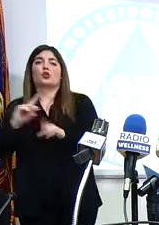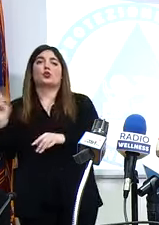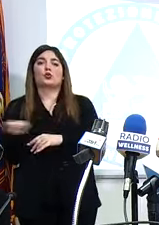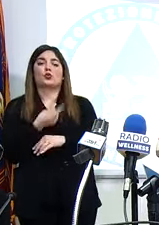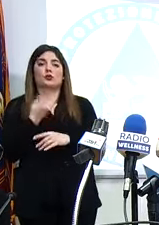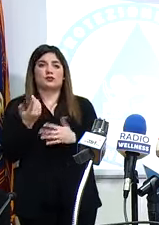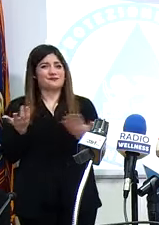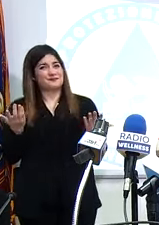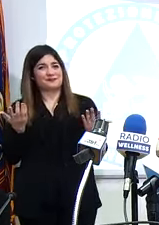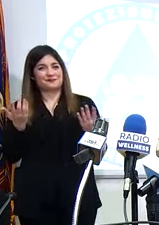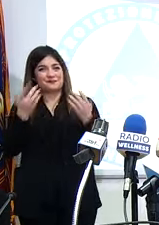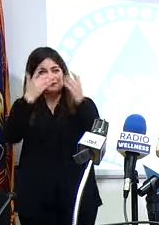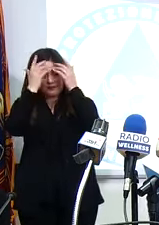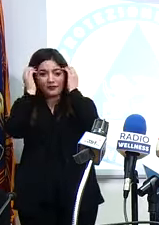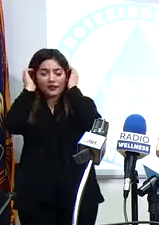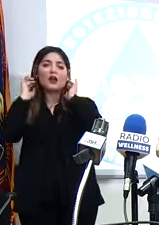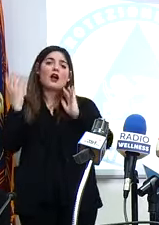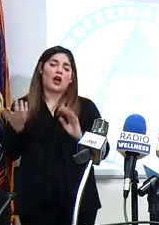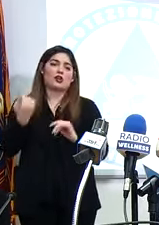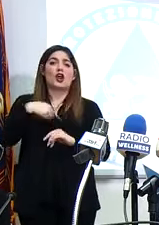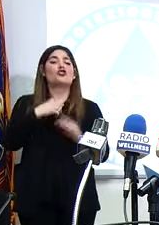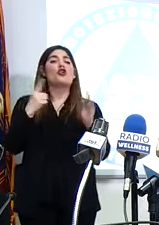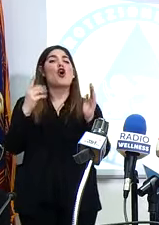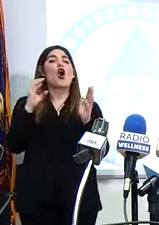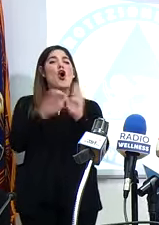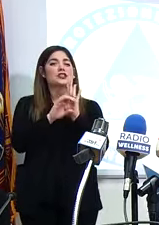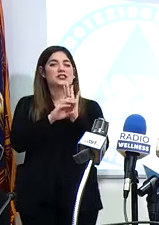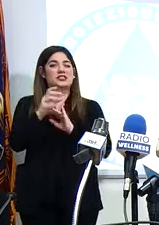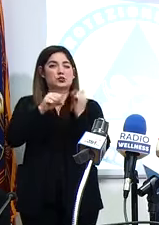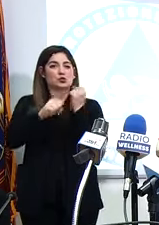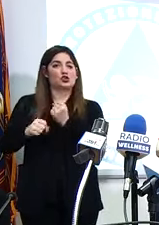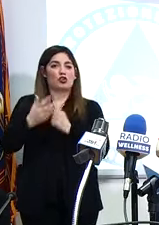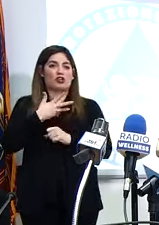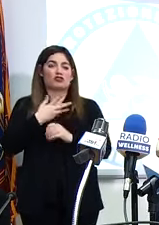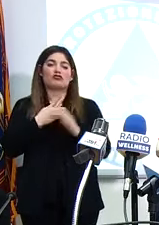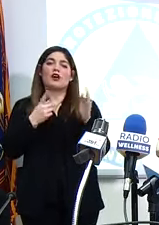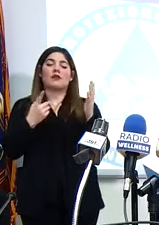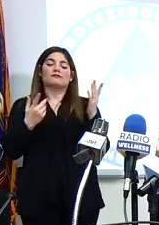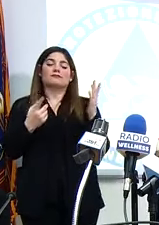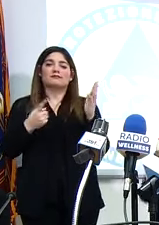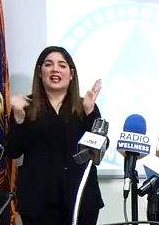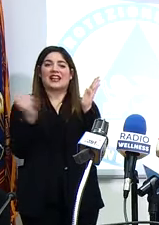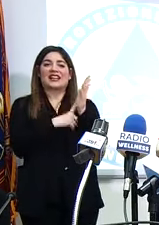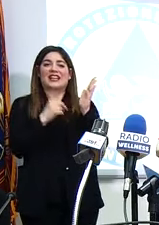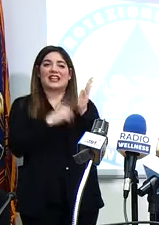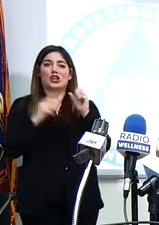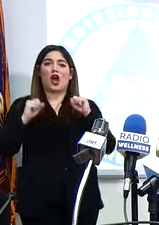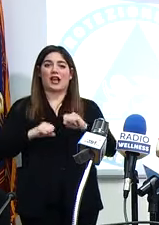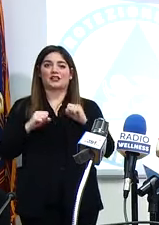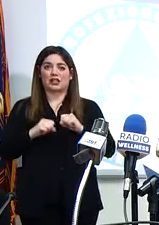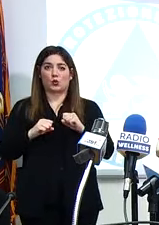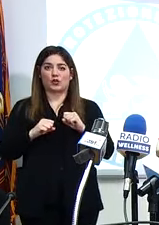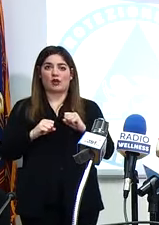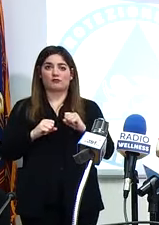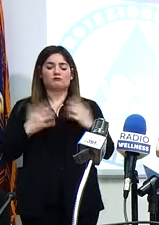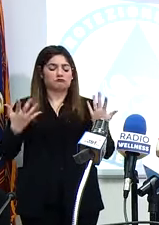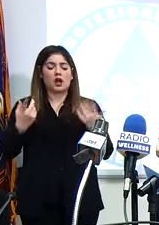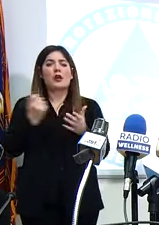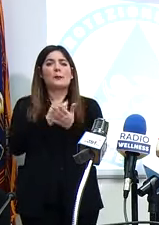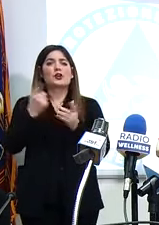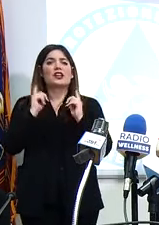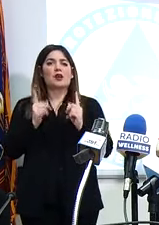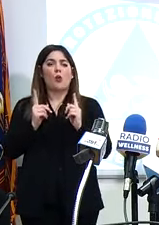alla salute, che è sancito dall'articolo 32 della Costituzione. Io direi che le altre cose sullo stesso piano o su un piano sono salute,